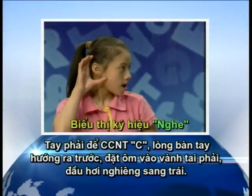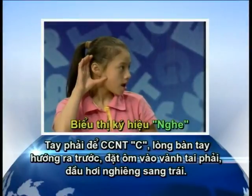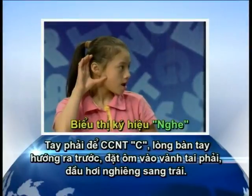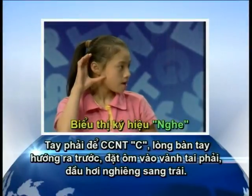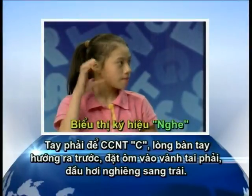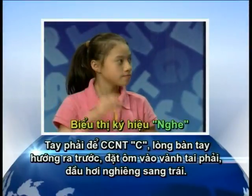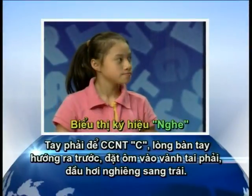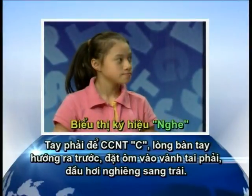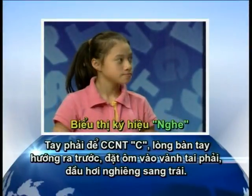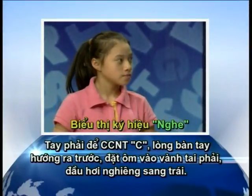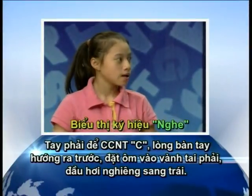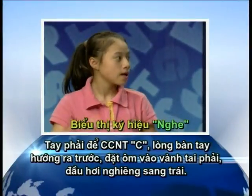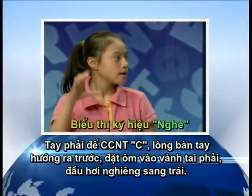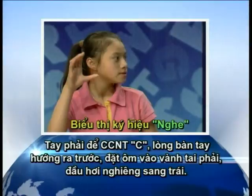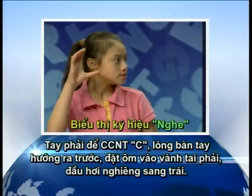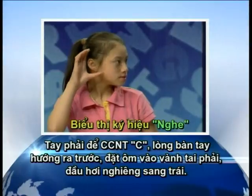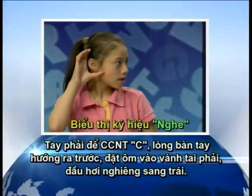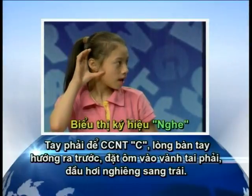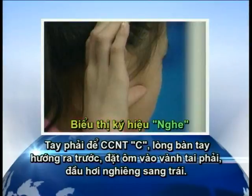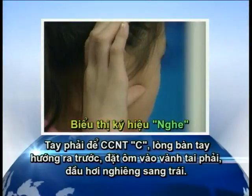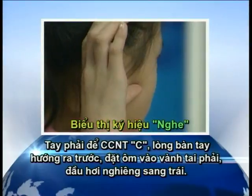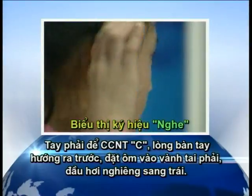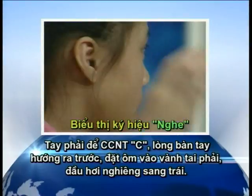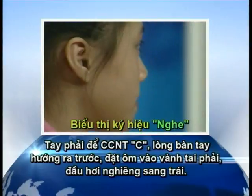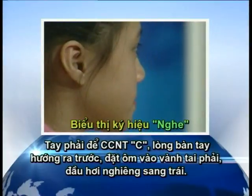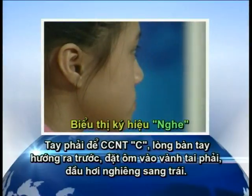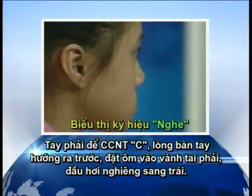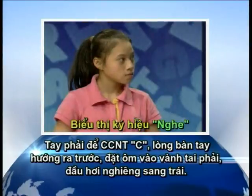ra trước Đặt ôm vào vành tay phải Đầu hơi nghiêng sang trái